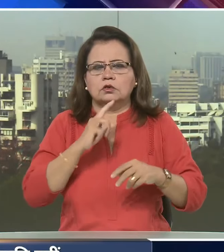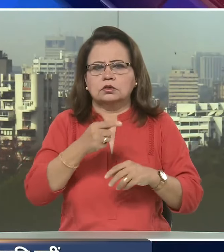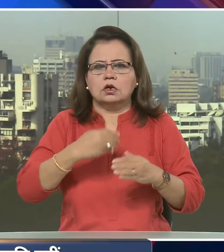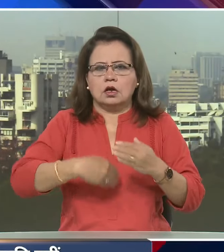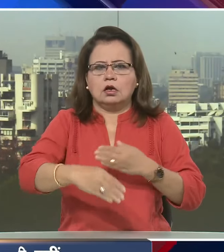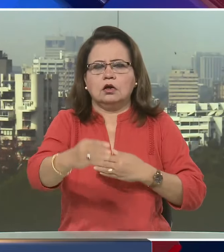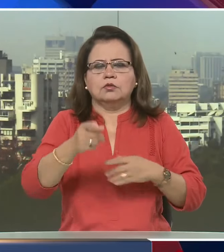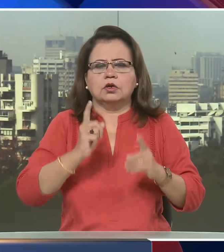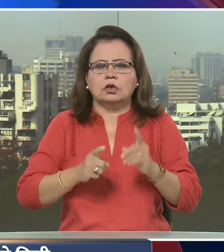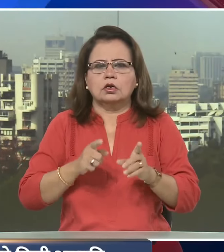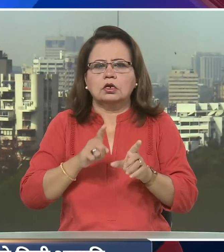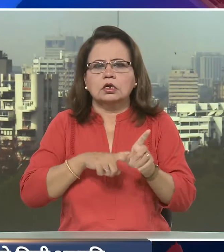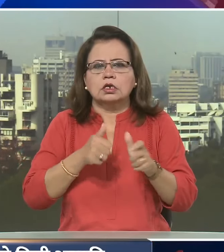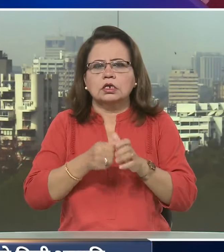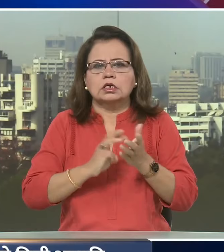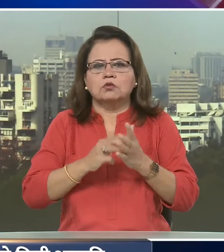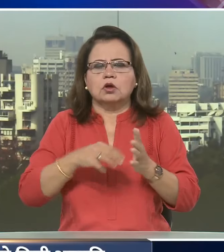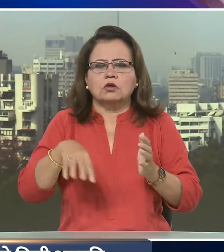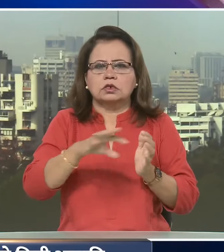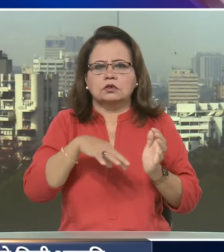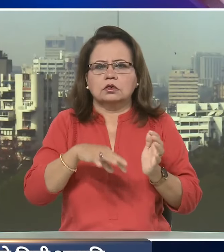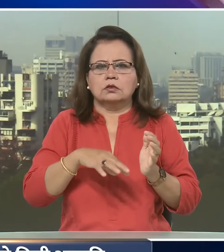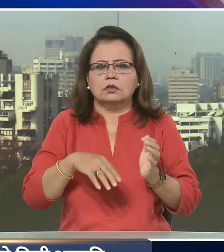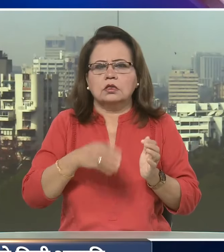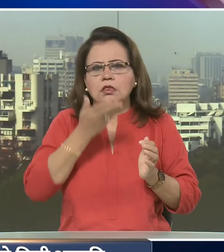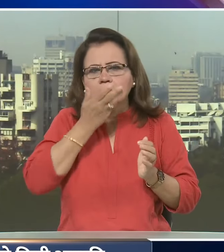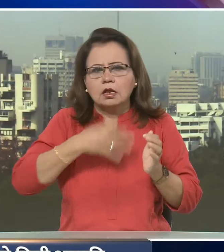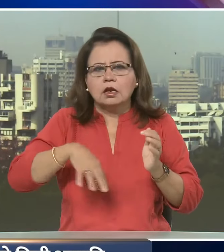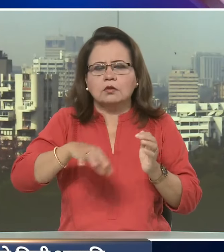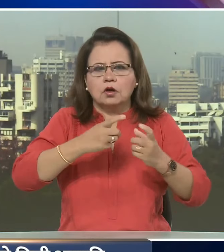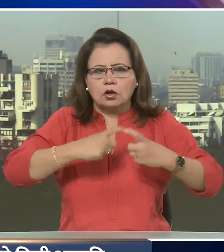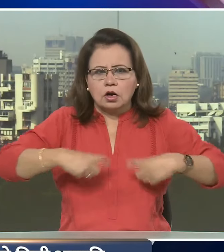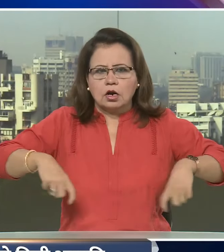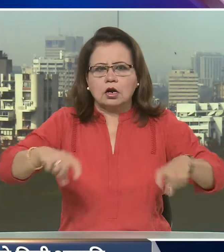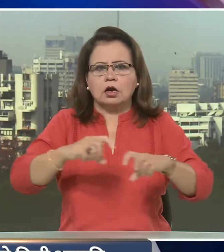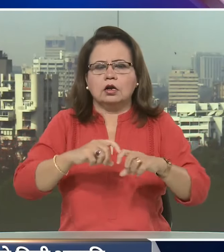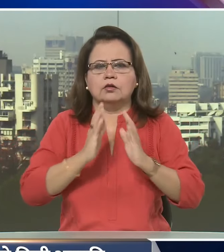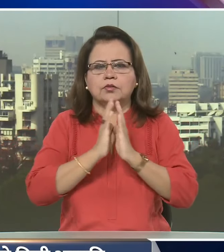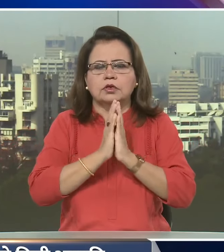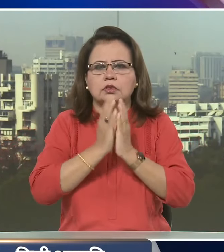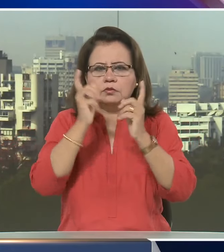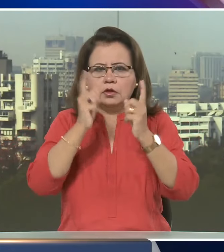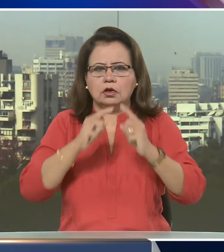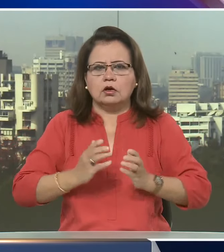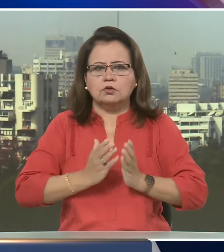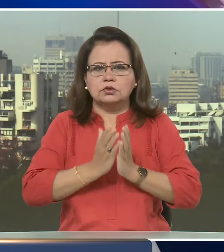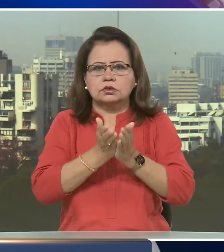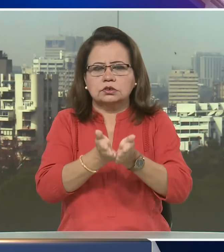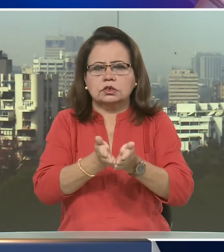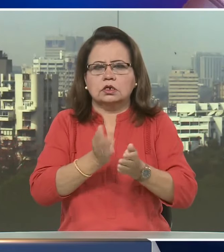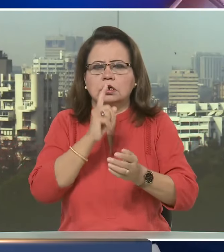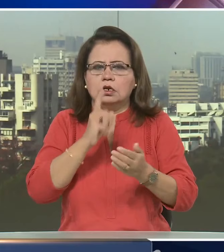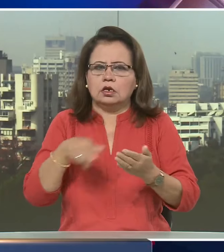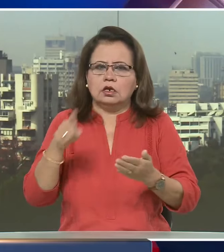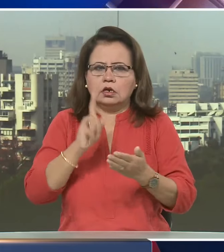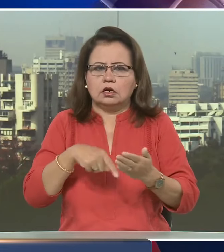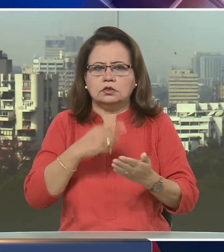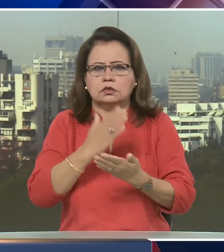आगामी पर्व पर यमुना या सार्वजनिक स्थल, तालाब या घाट पर प्रतिमा विसर्जन की अनुमति नहीं दी